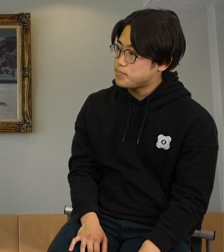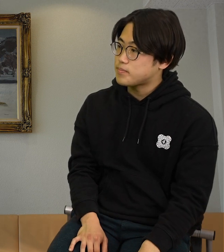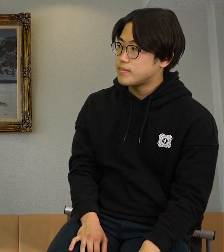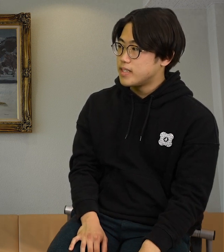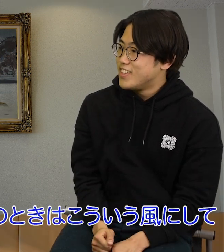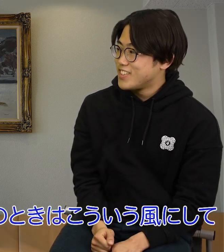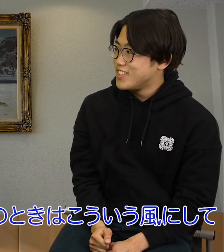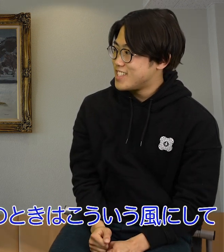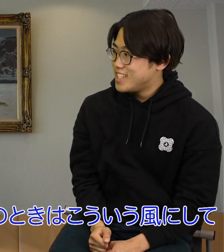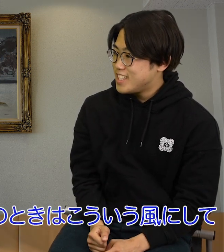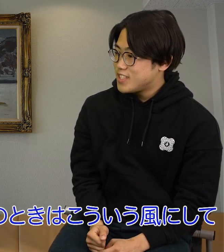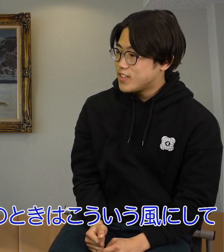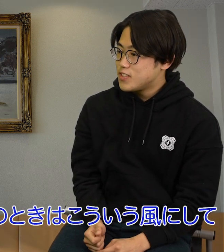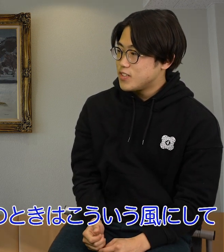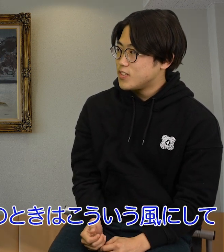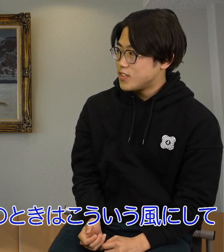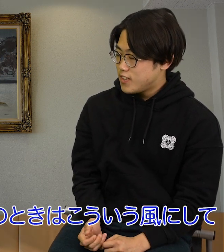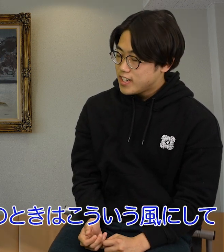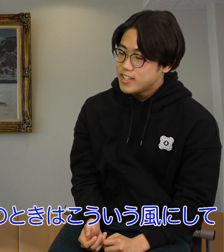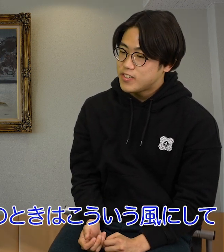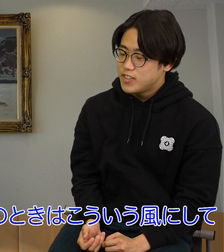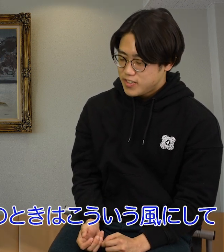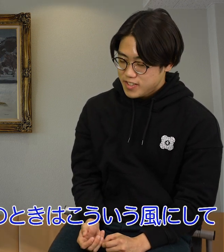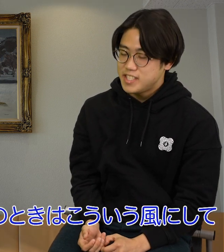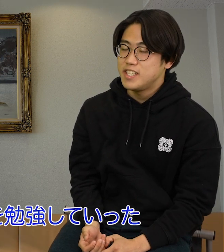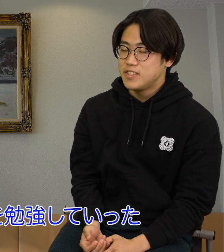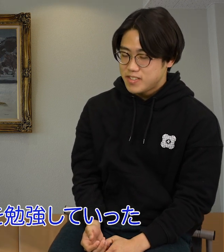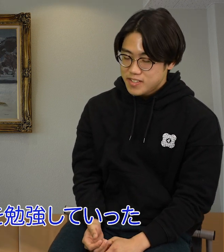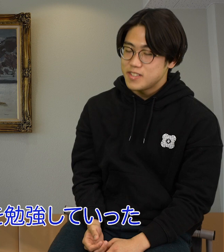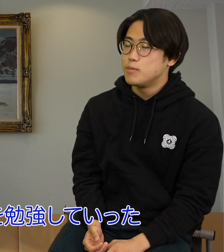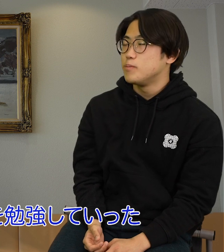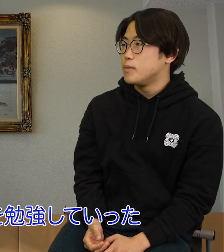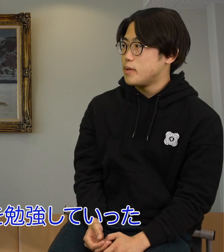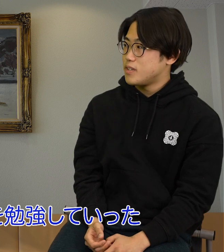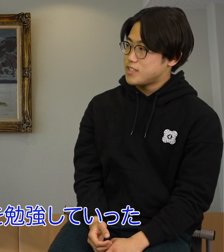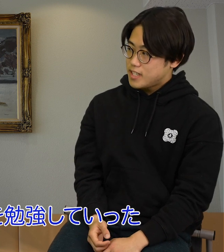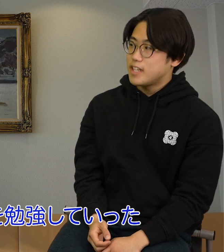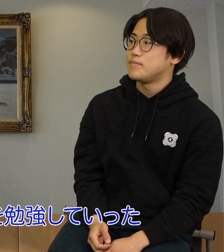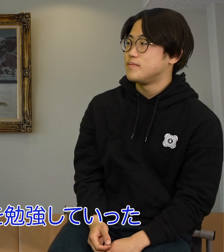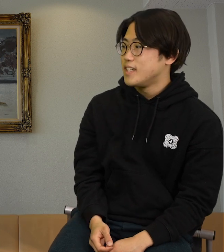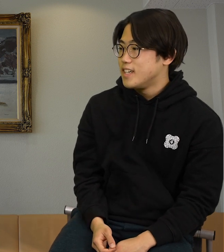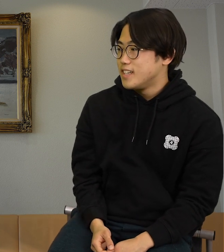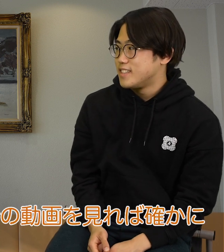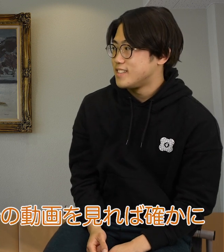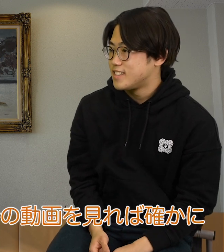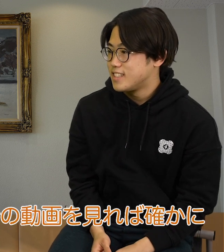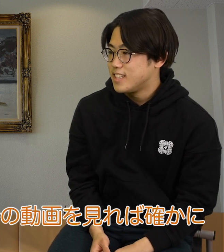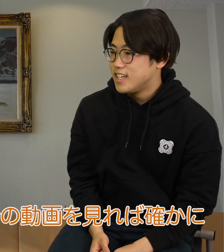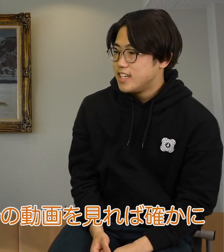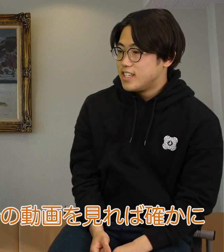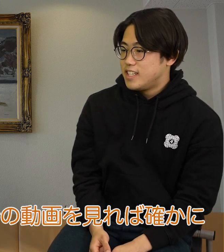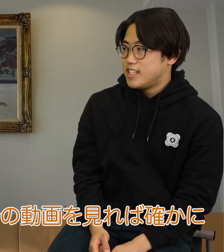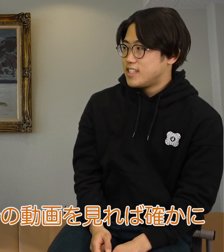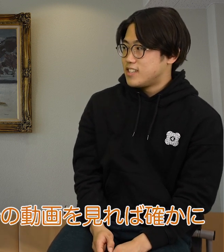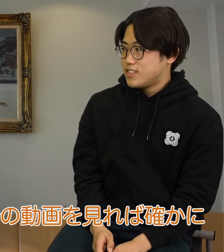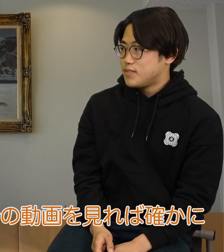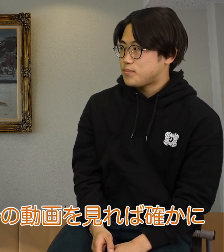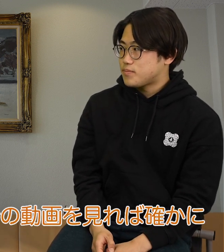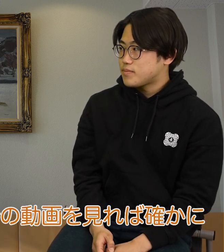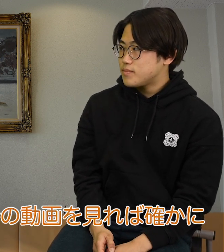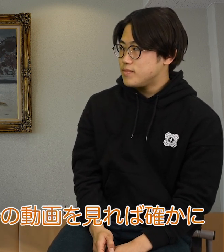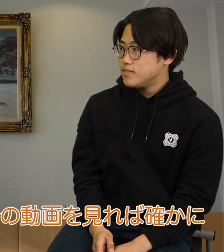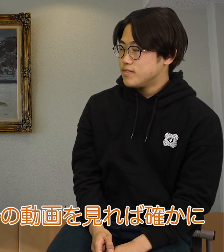んだ。一昨年に手話の授業の時はこういう風にして一つ一つ文法を勉強してた。 そうかそう